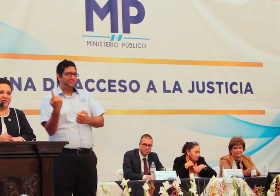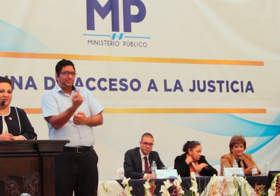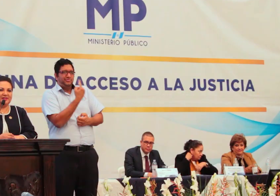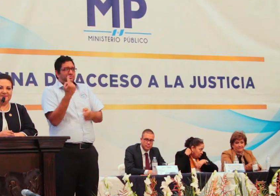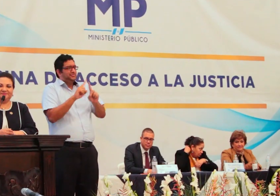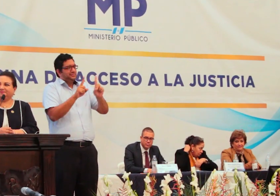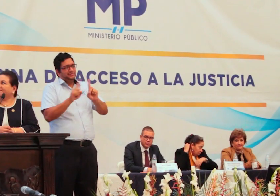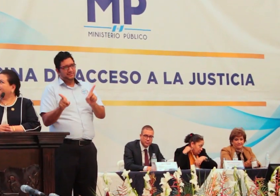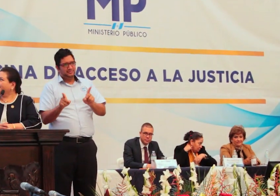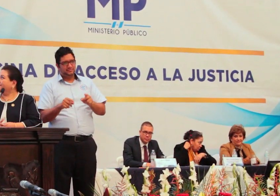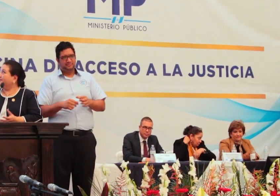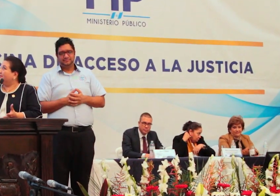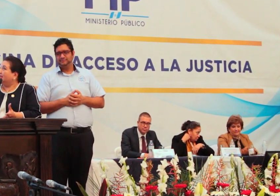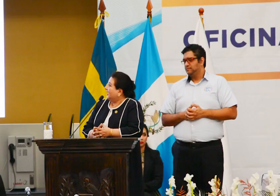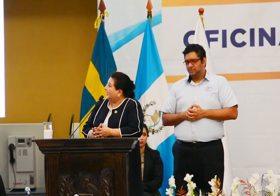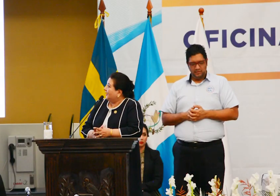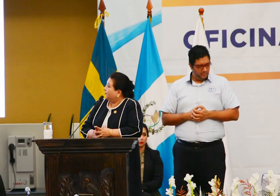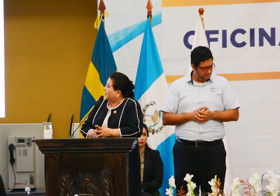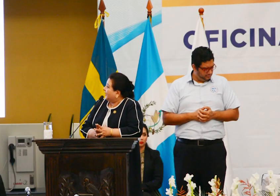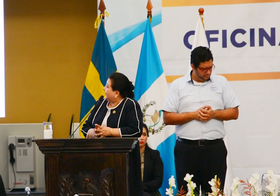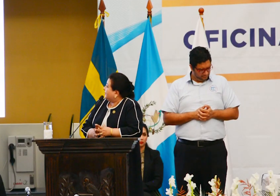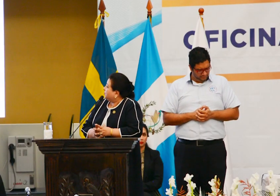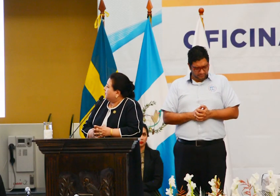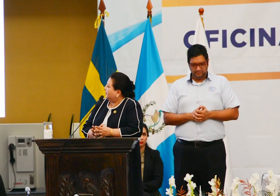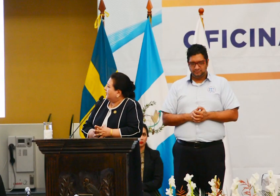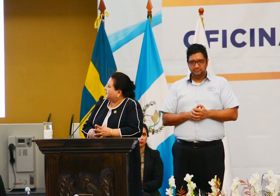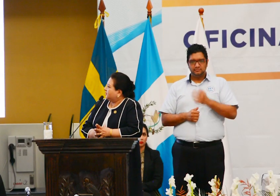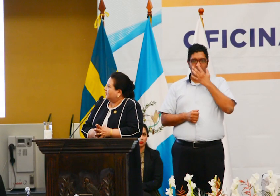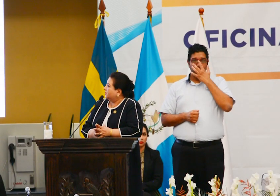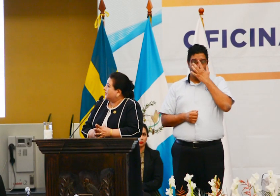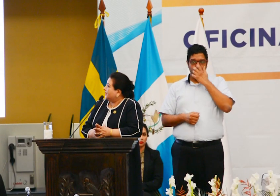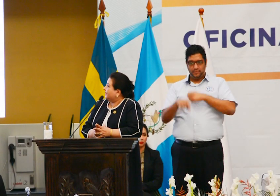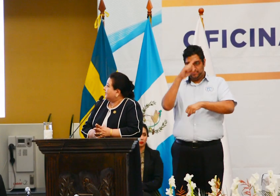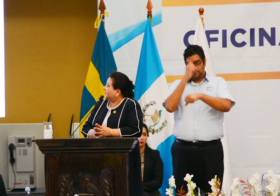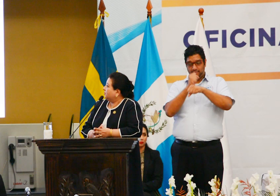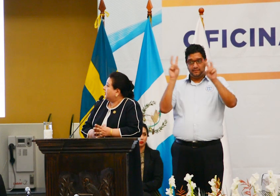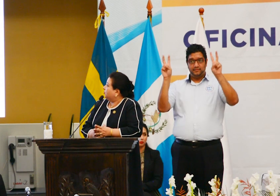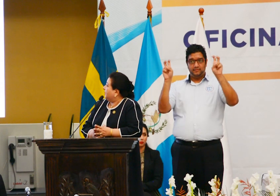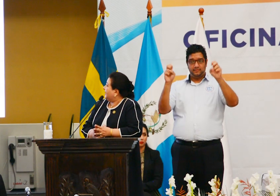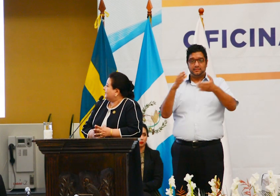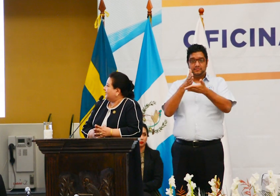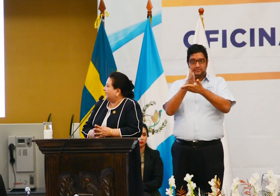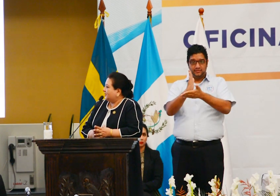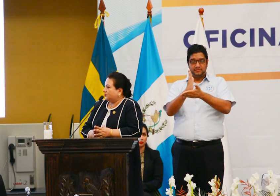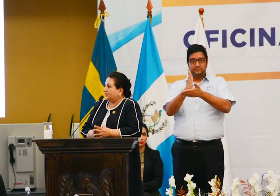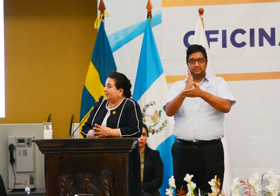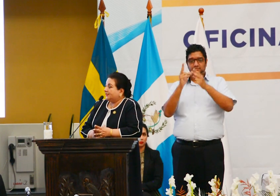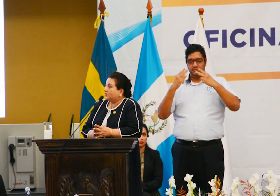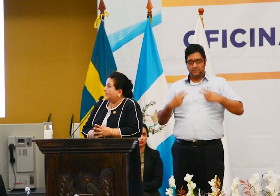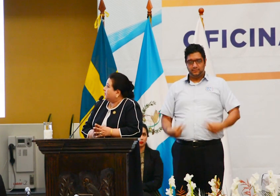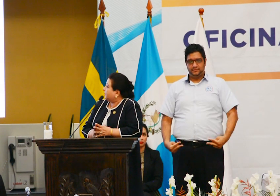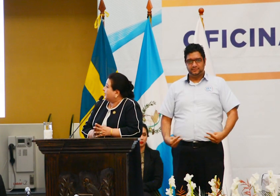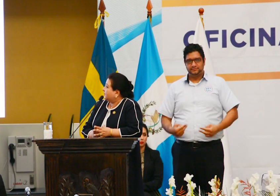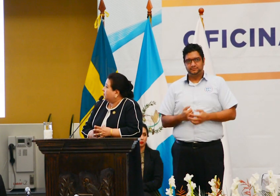como personas. En el enfoque de derechos humanos, las personas con discapacidad son titulares de derechos y